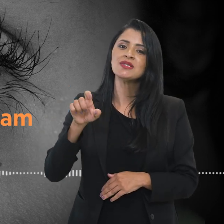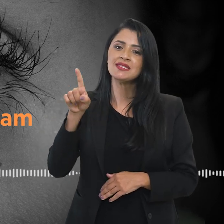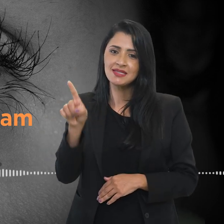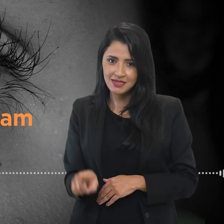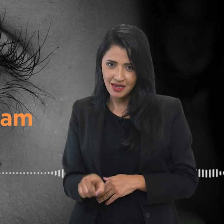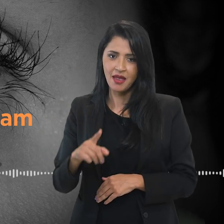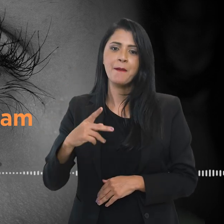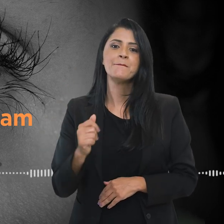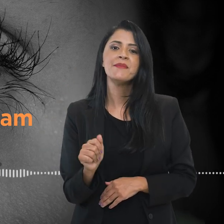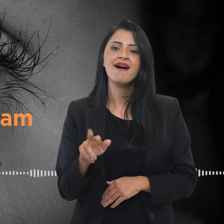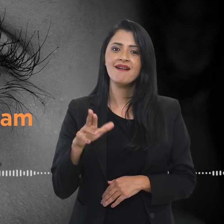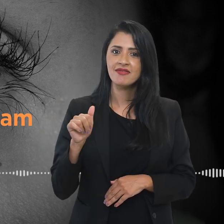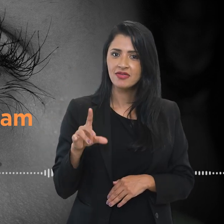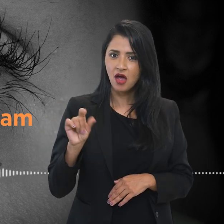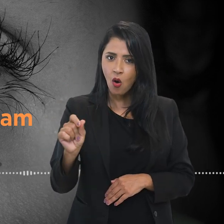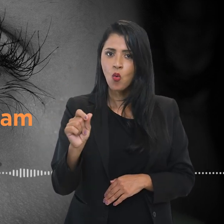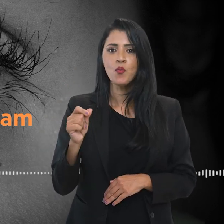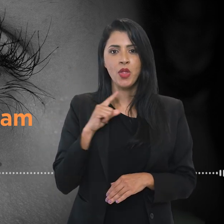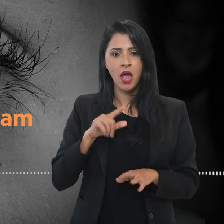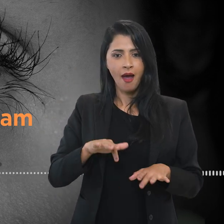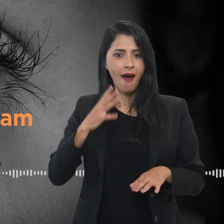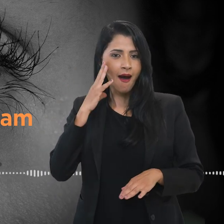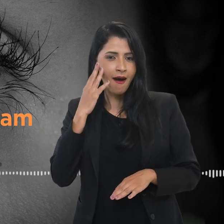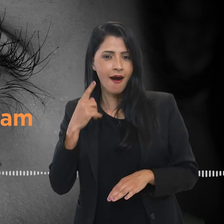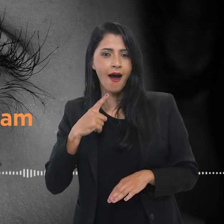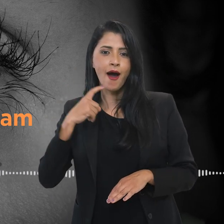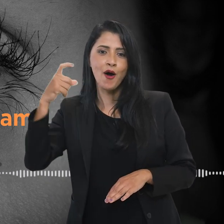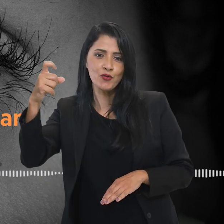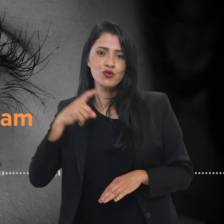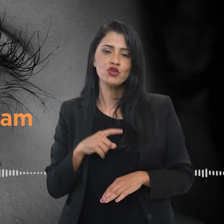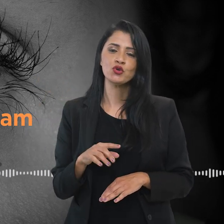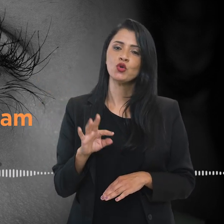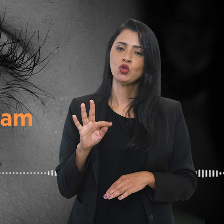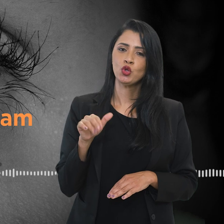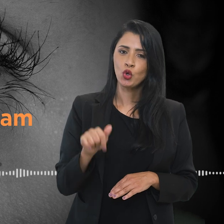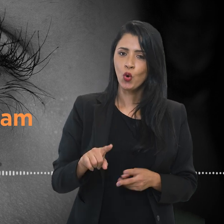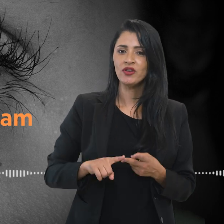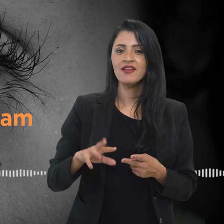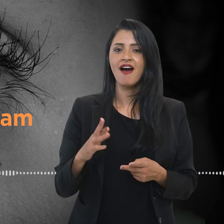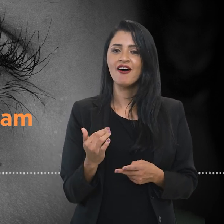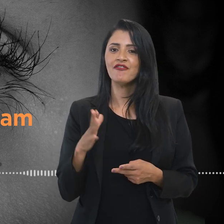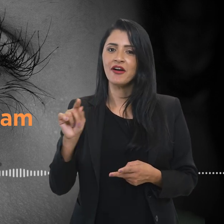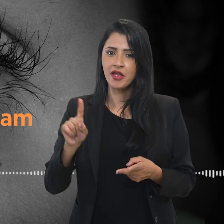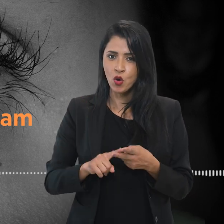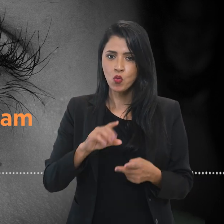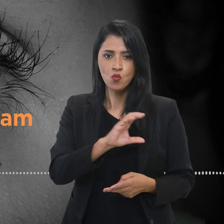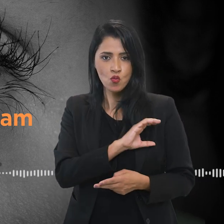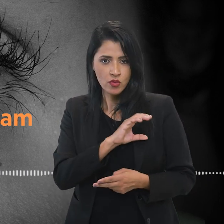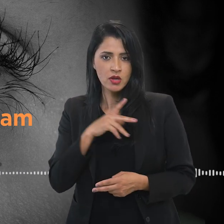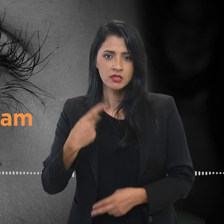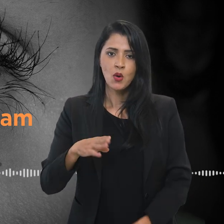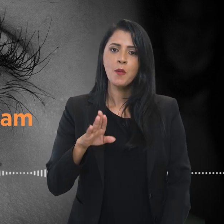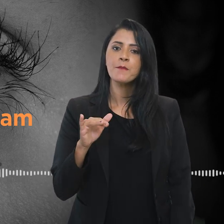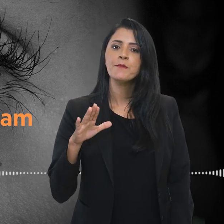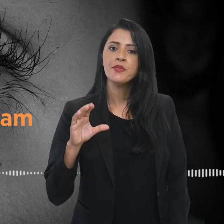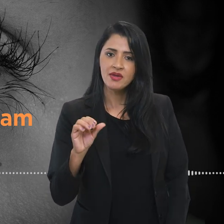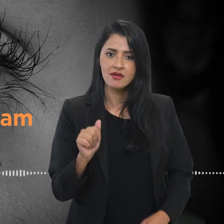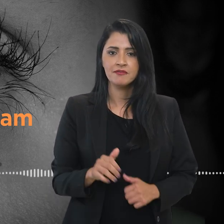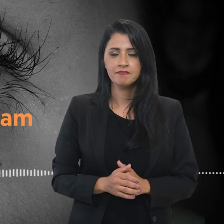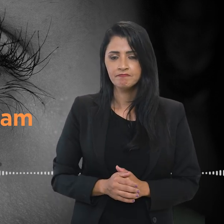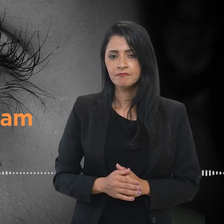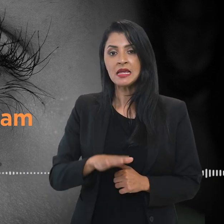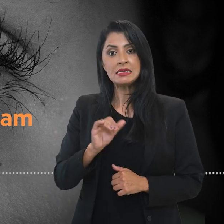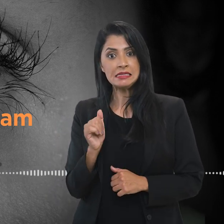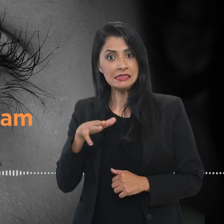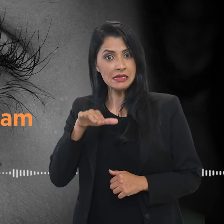identidade sonora são de José Maria, mais conhecido como Pardal. Na operação de áudio, Tony Godoy e Rafael Tomás. A edição de